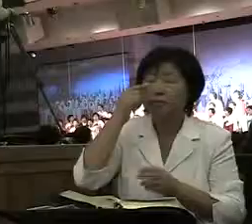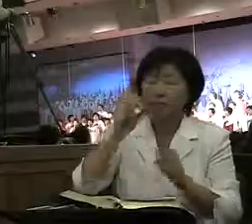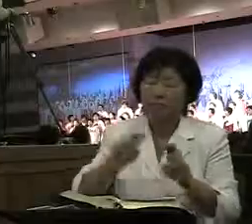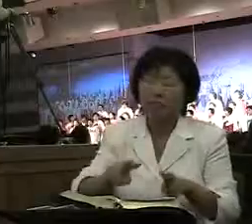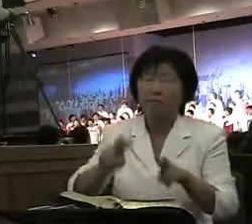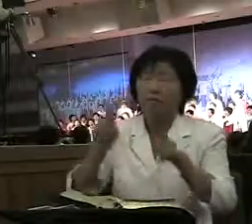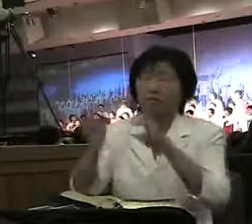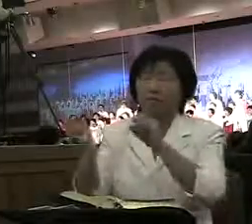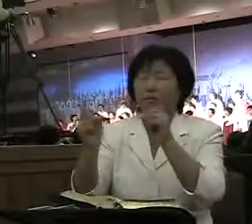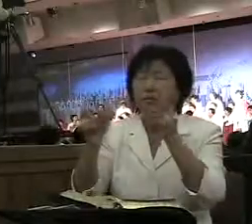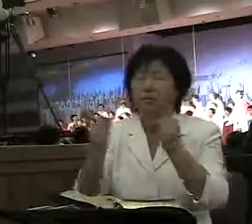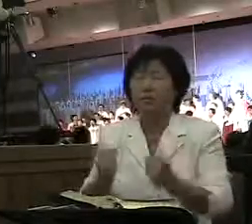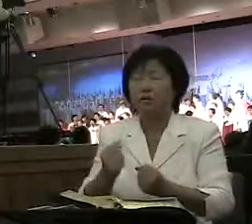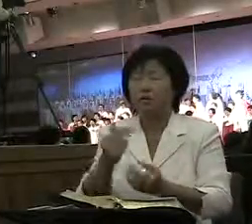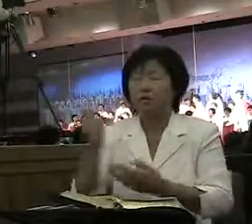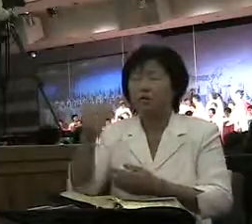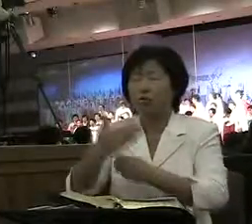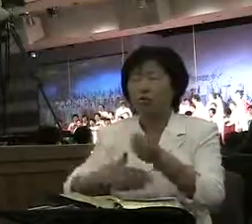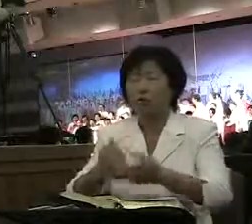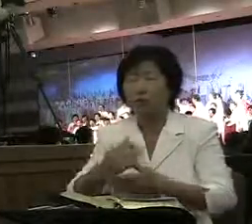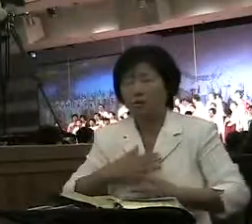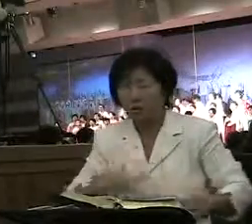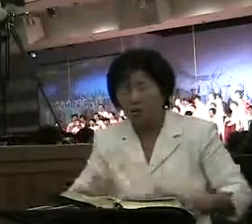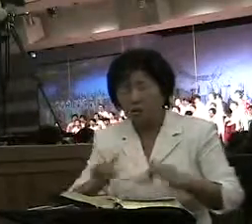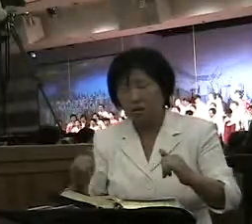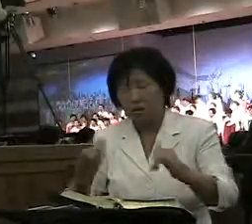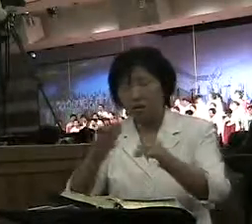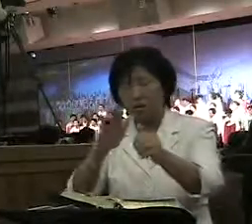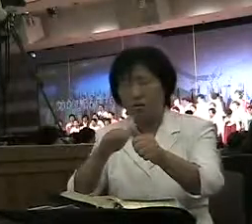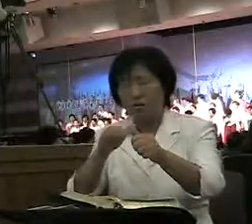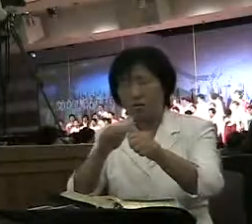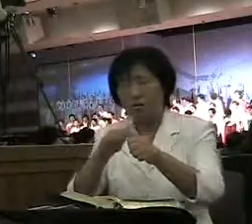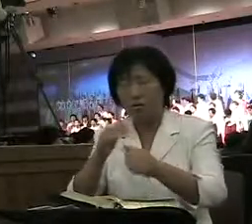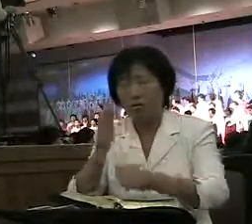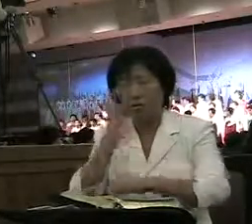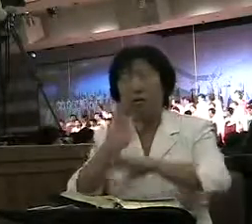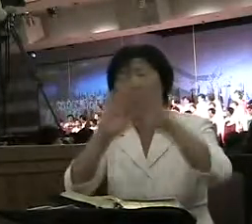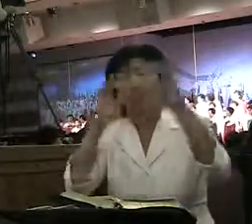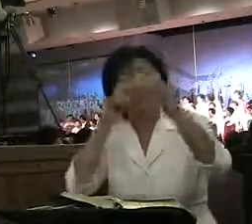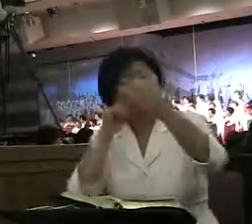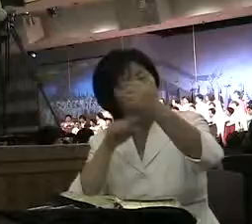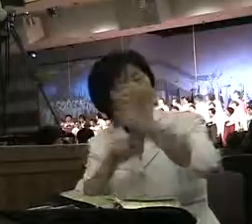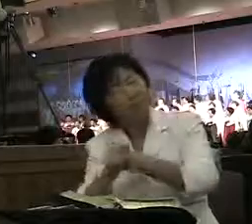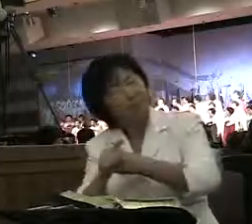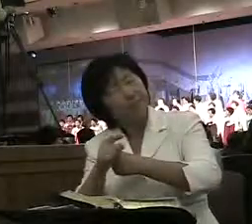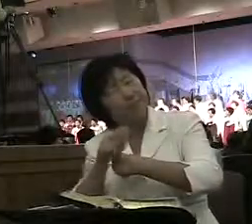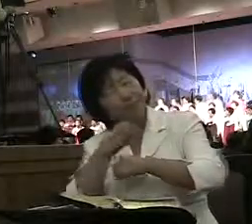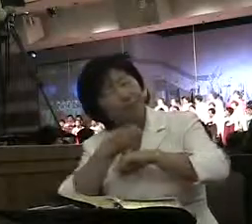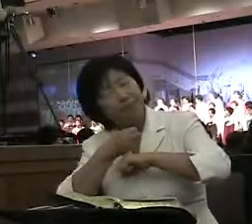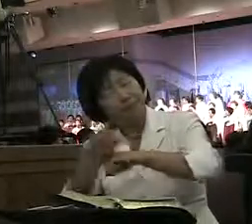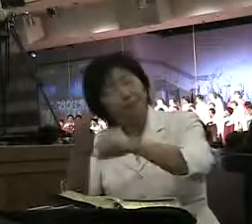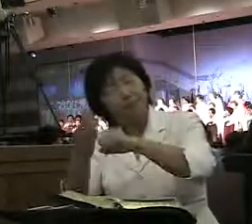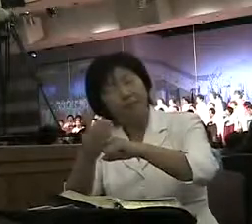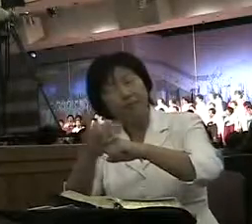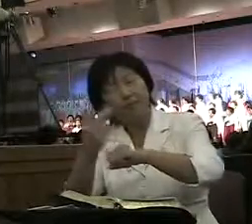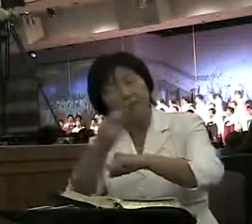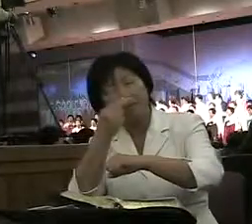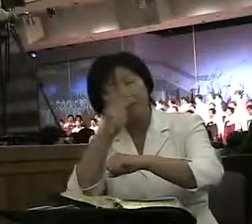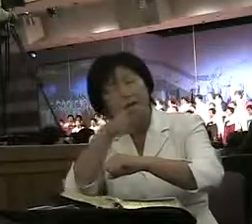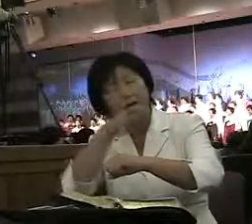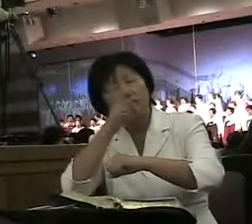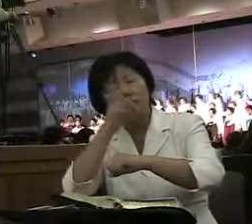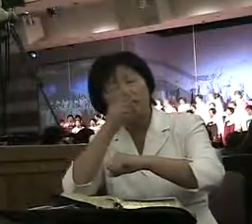살아계신 주 하나님, 약한 자를 부르시어 하늘 뜻을 전하셨다. 생명수는